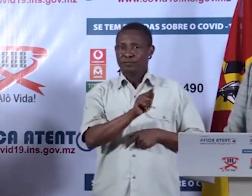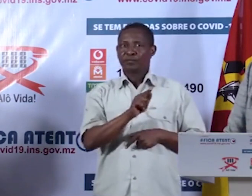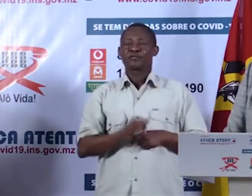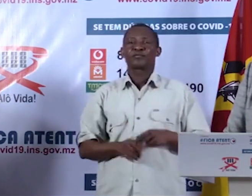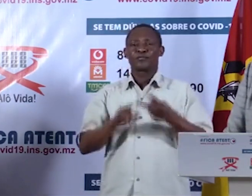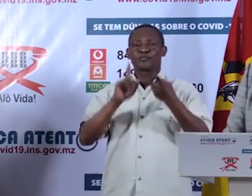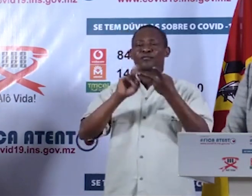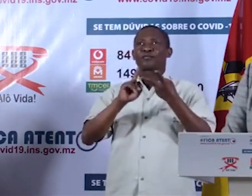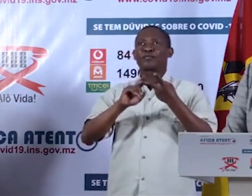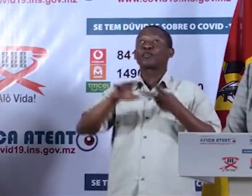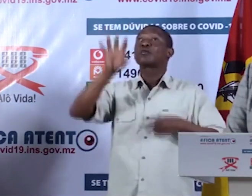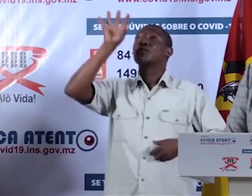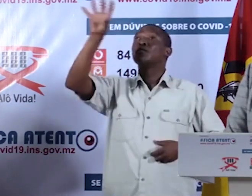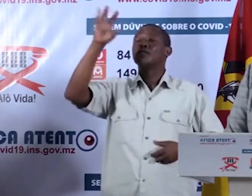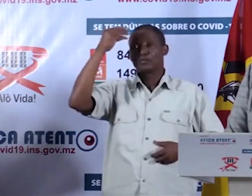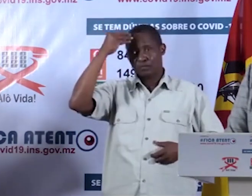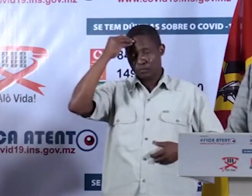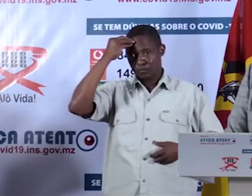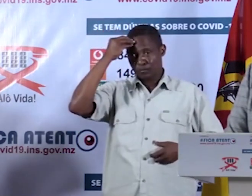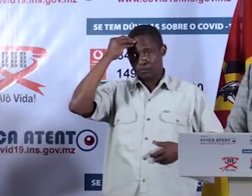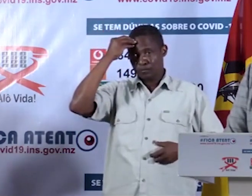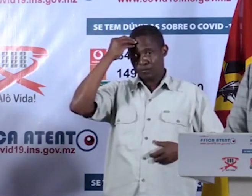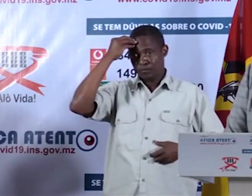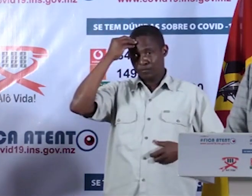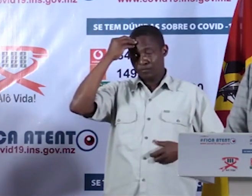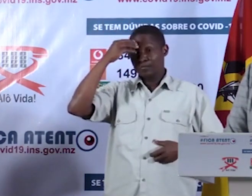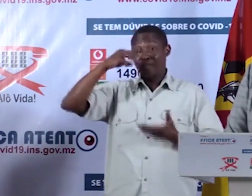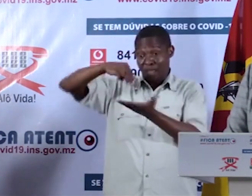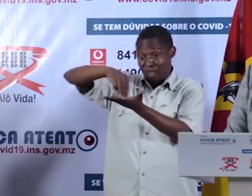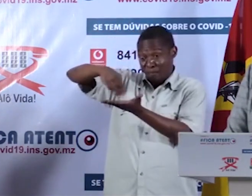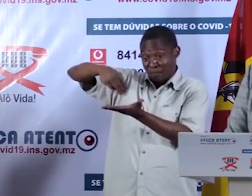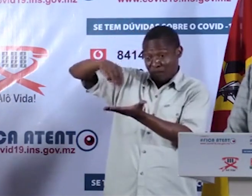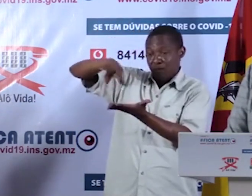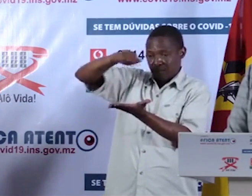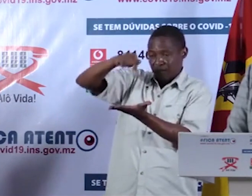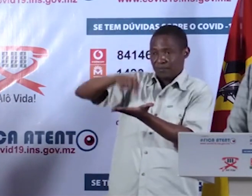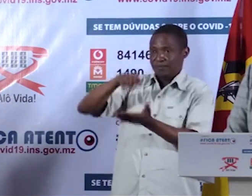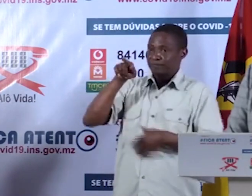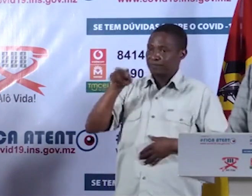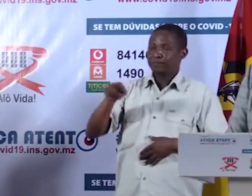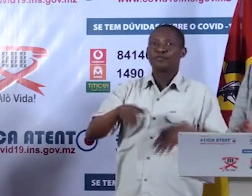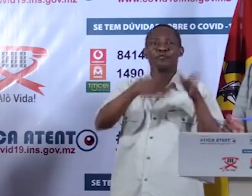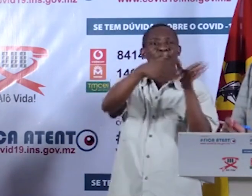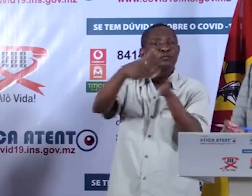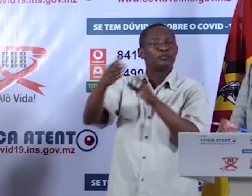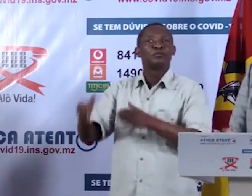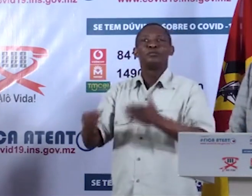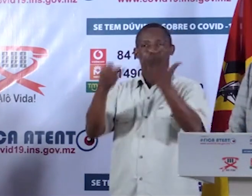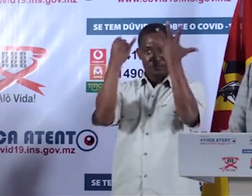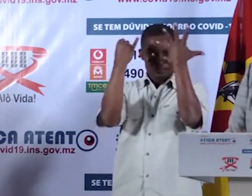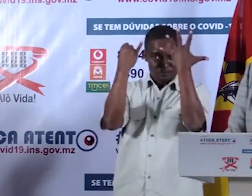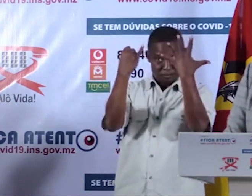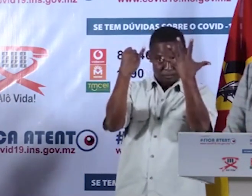Na província de Maputo, cidade da Matola, temos 6 indivíduos, sendo